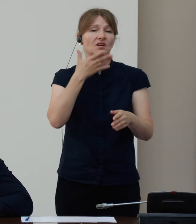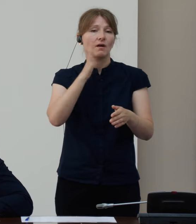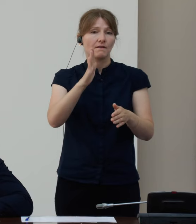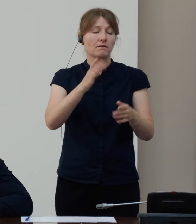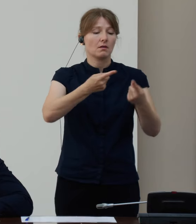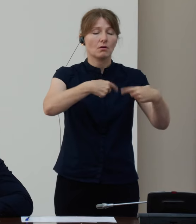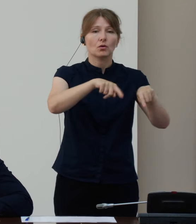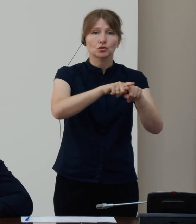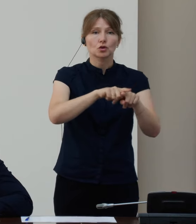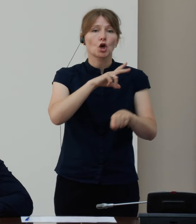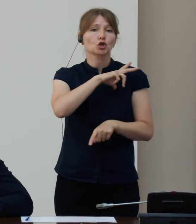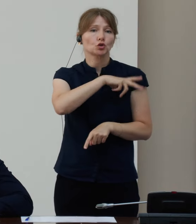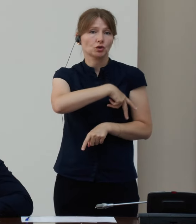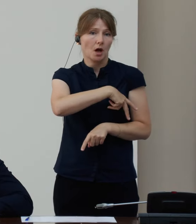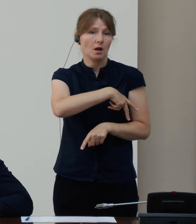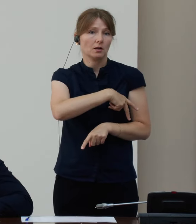asistenței sociale.